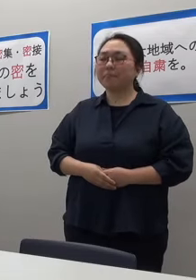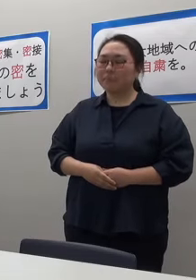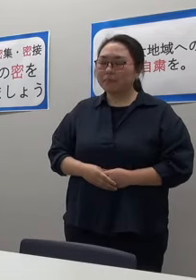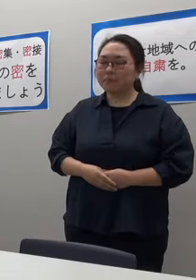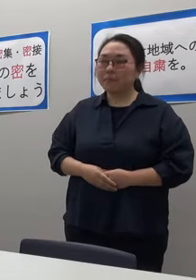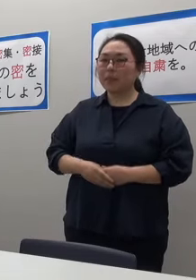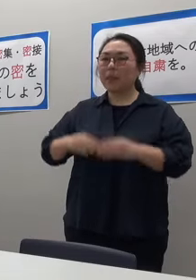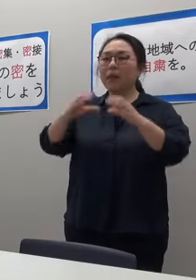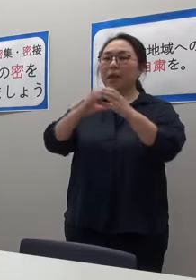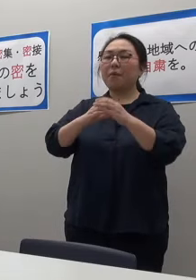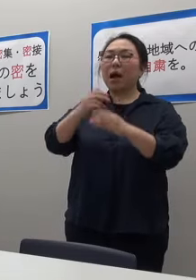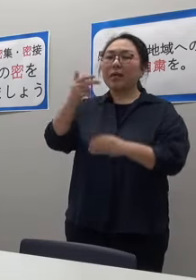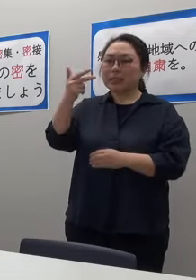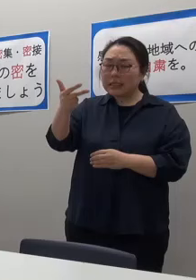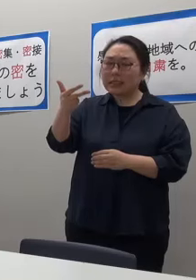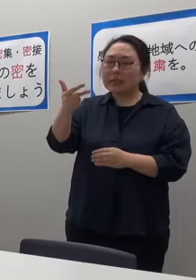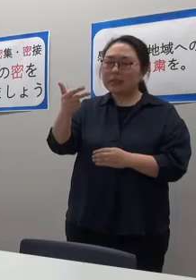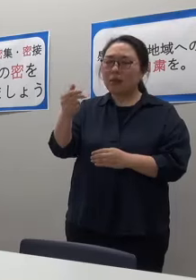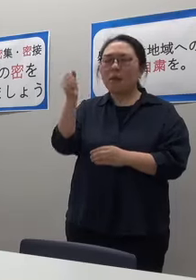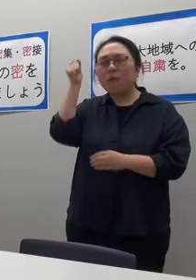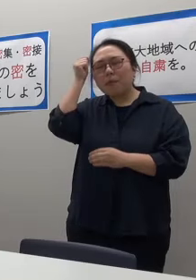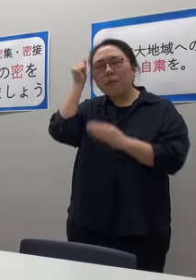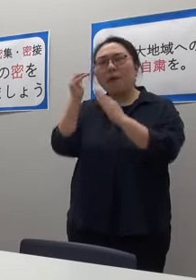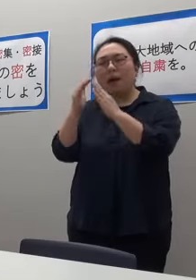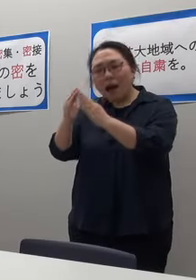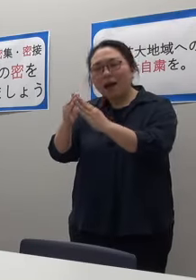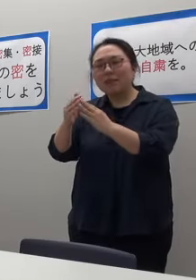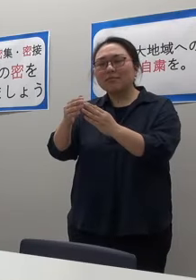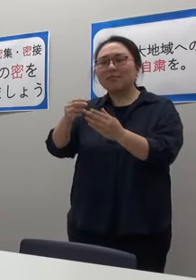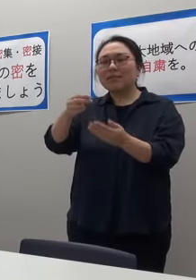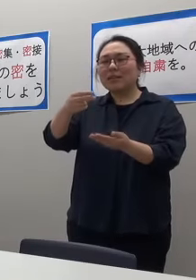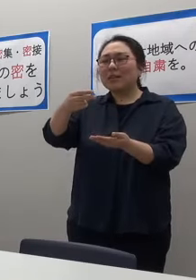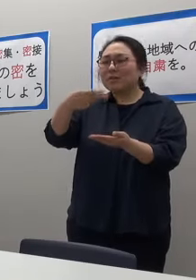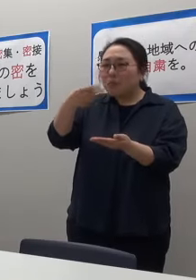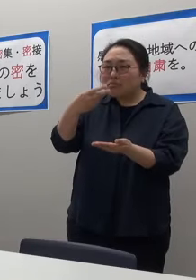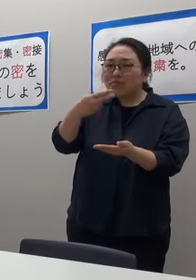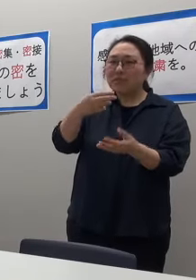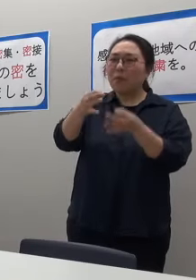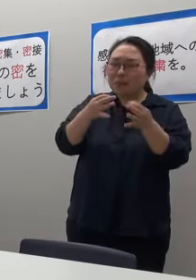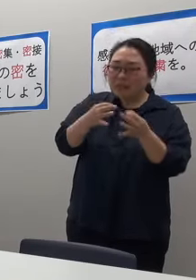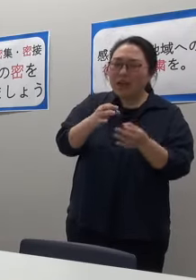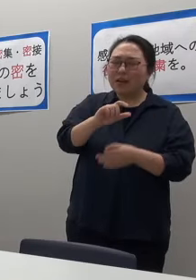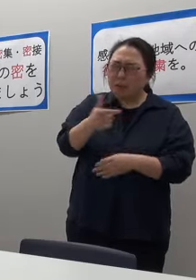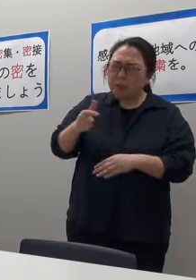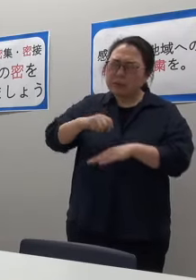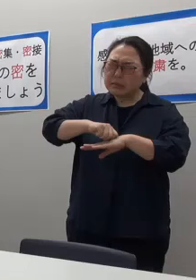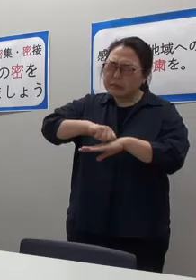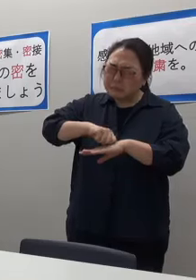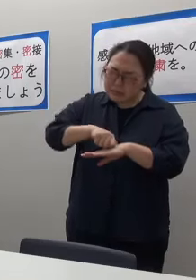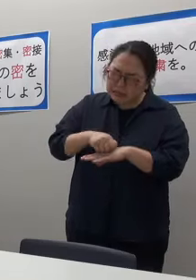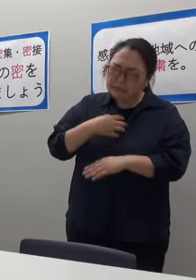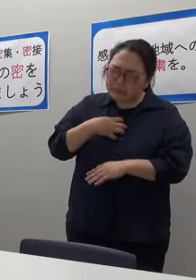市内の旅館ホテル飲食業、まあ、サービス業を中心ですね、 非常に厳しい状況にあると思